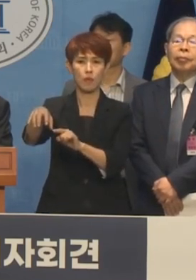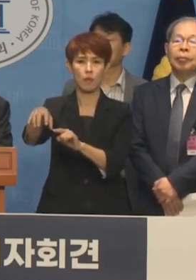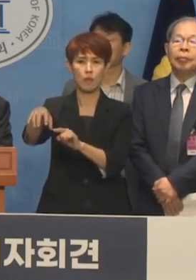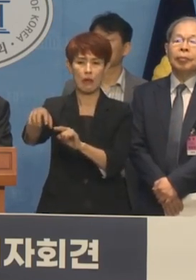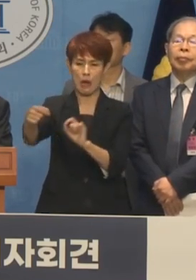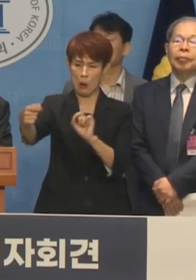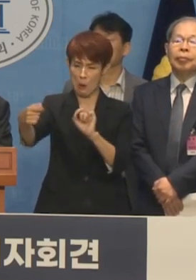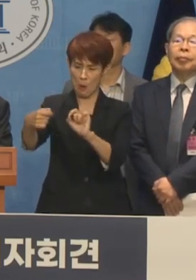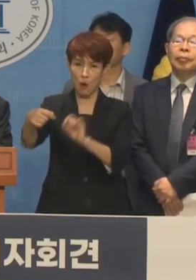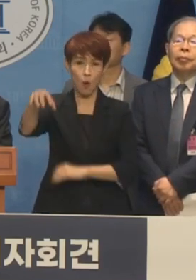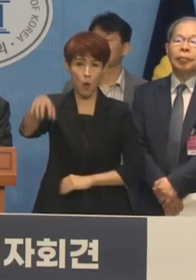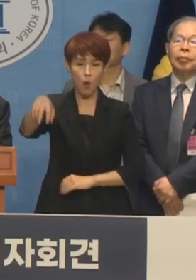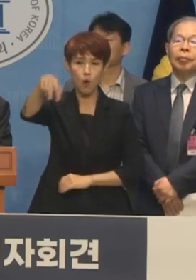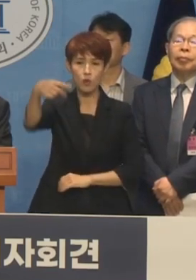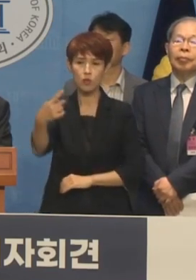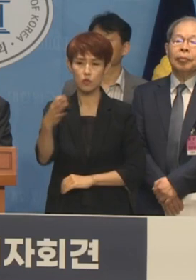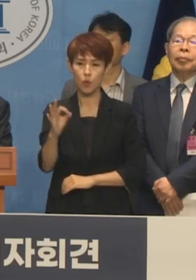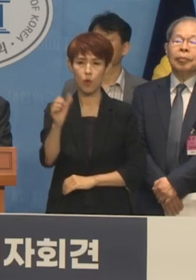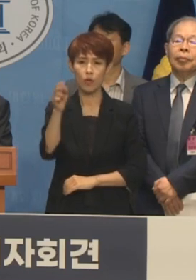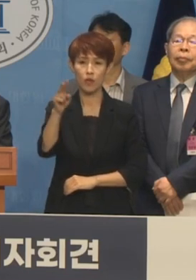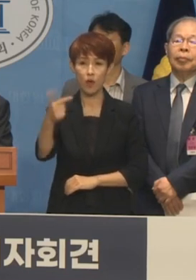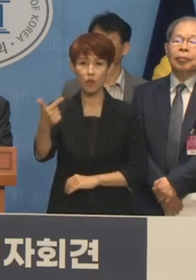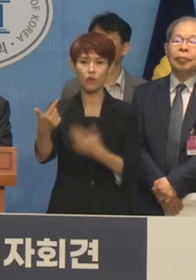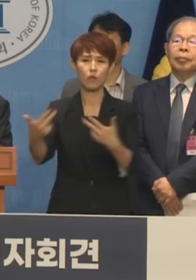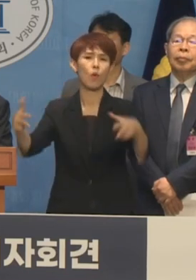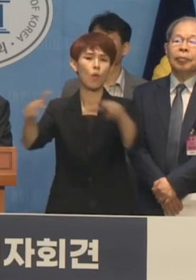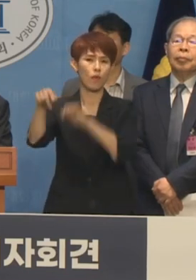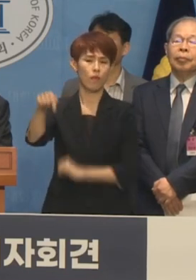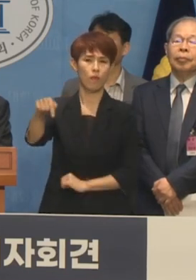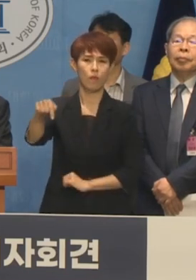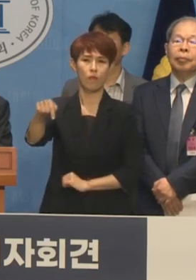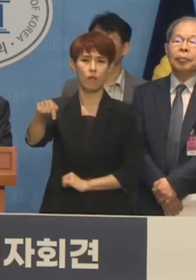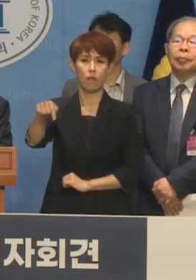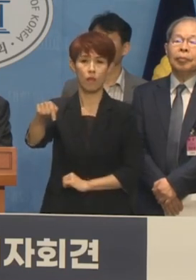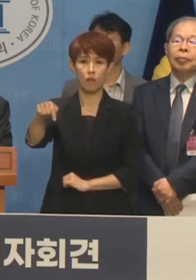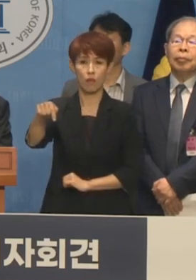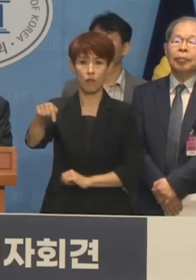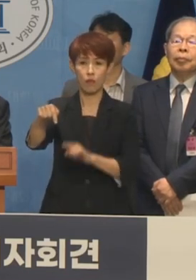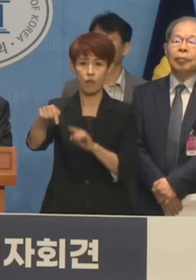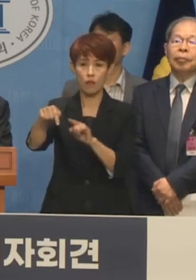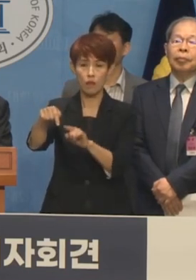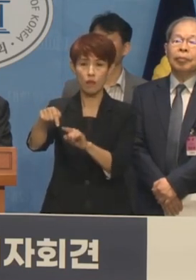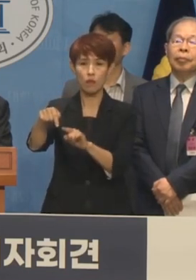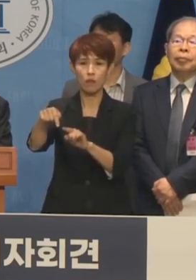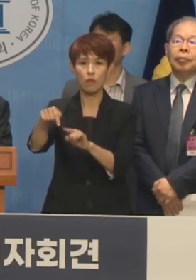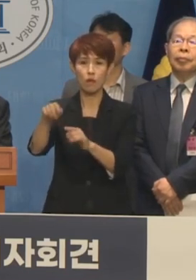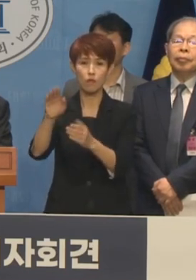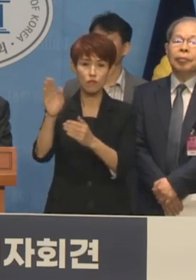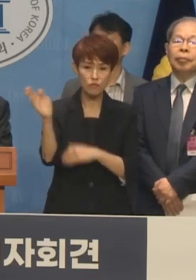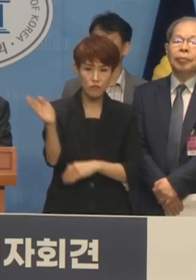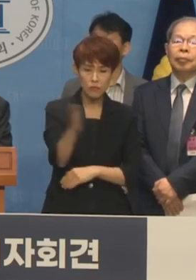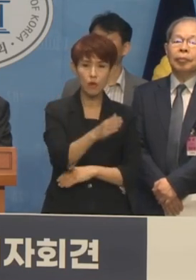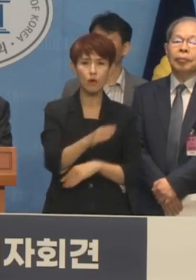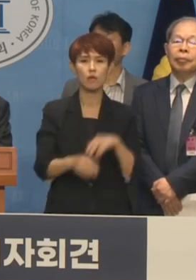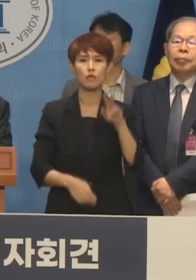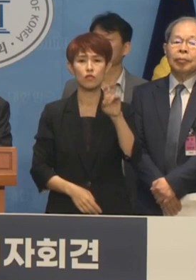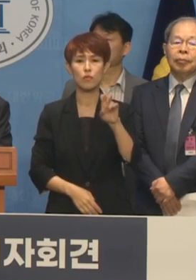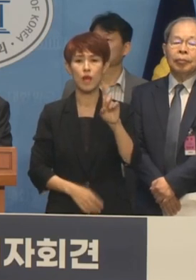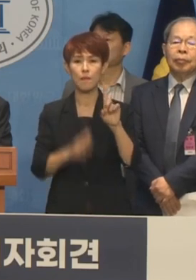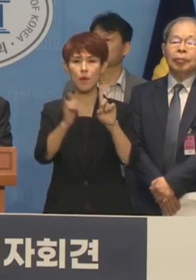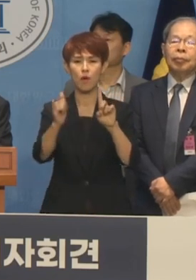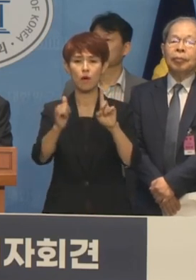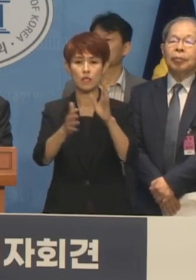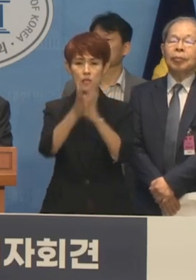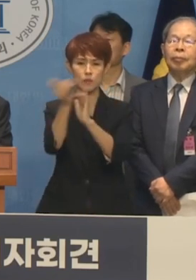가장 가까운 장소가 송현동 공원이죠. 거기서 발포를 해갖고 21명이 시민이